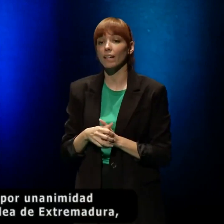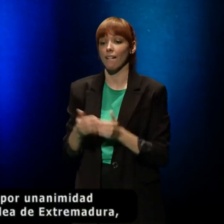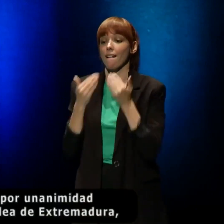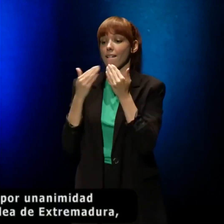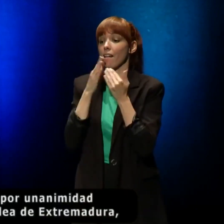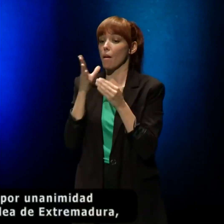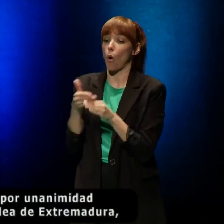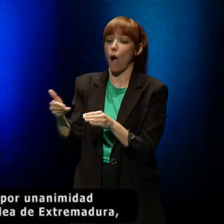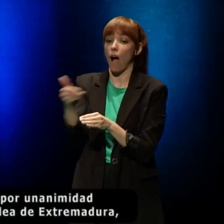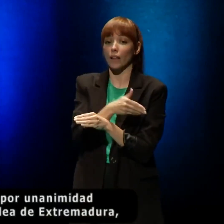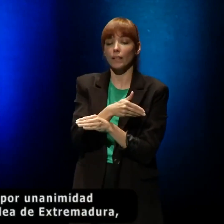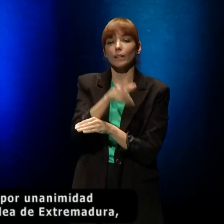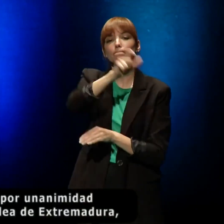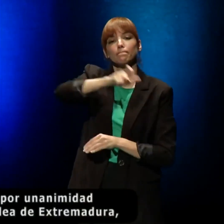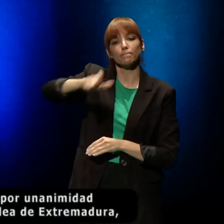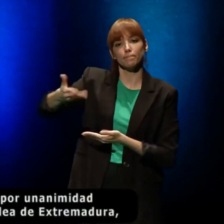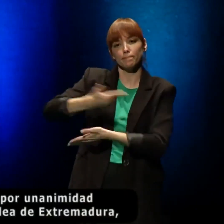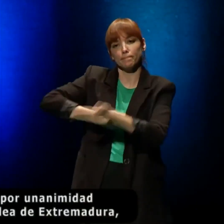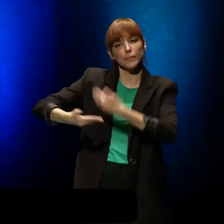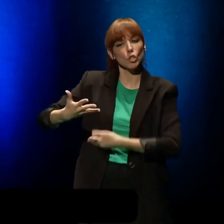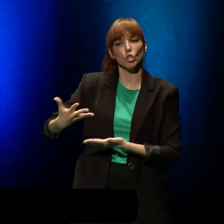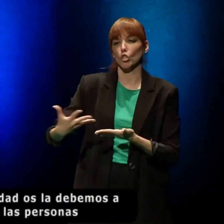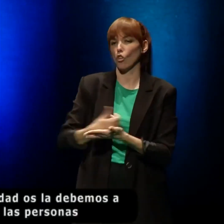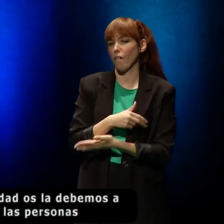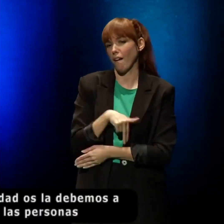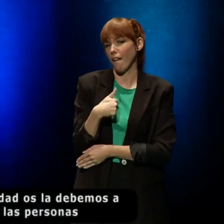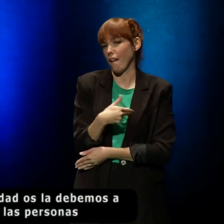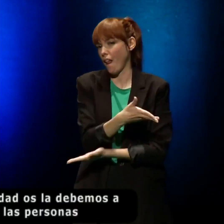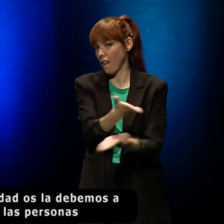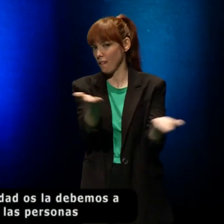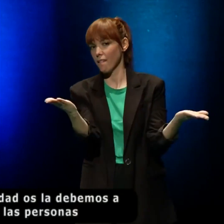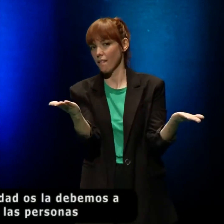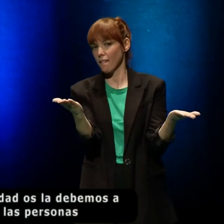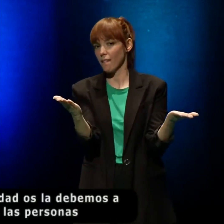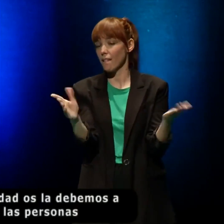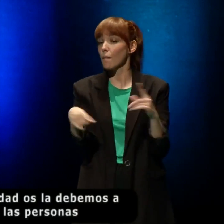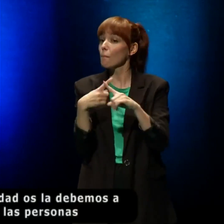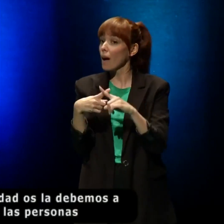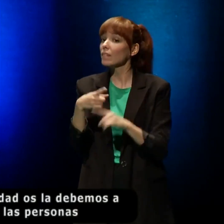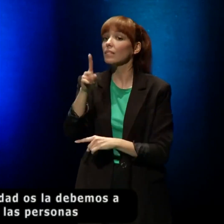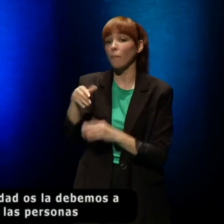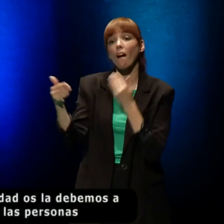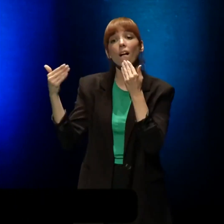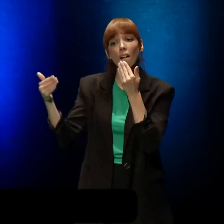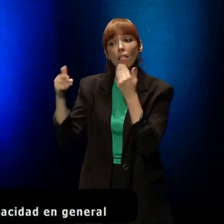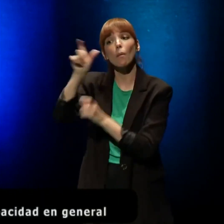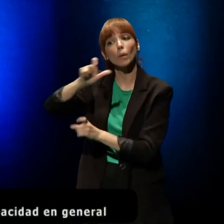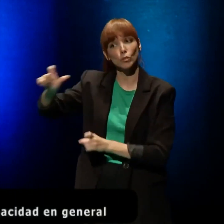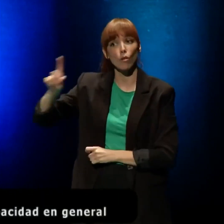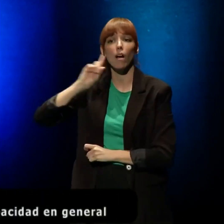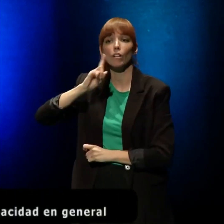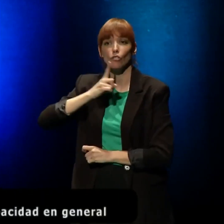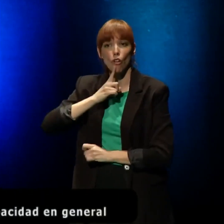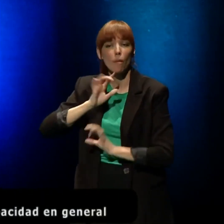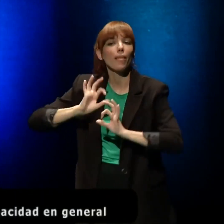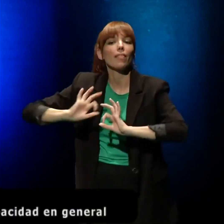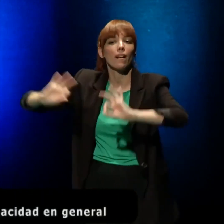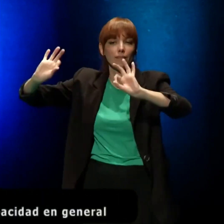personas con discapacidad en general y a todas las personas sordas en